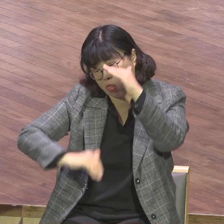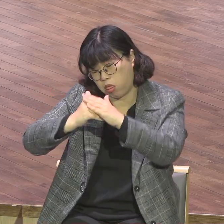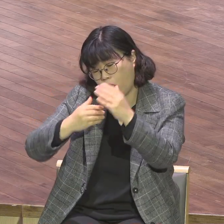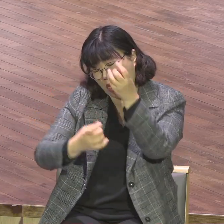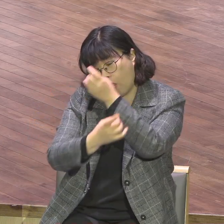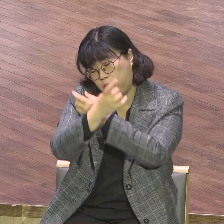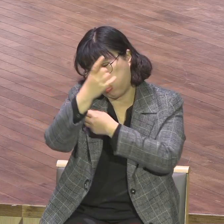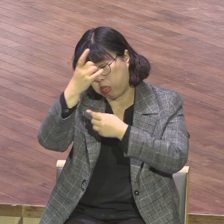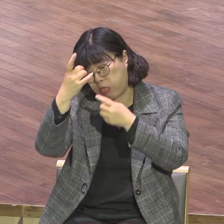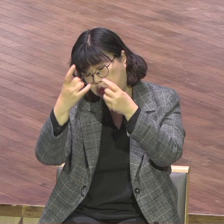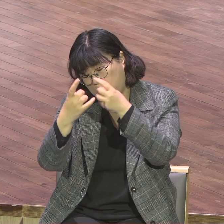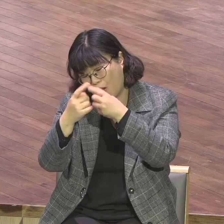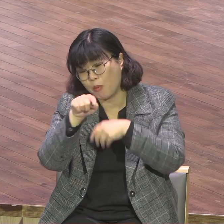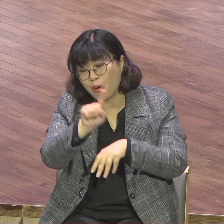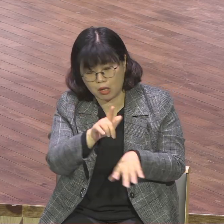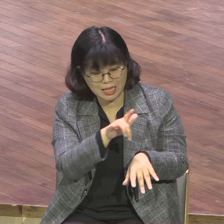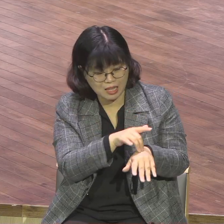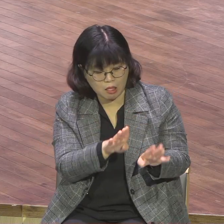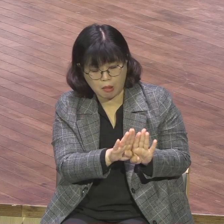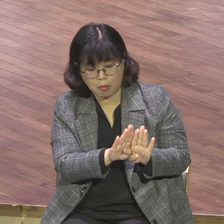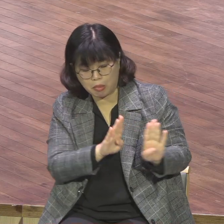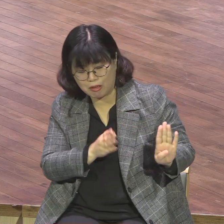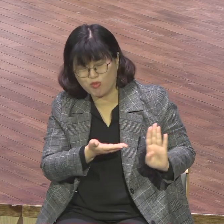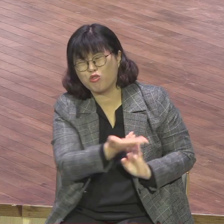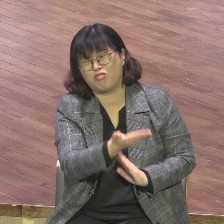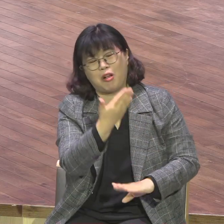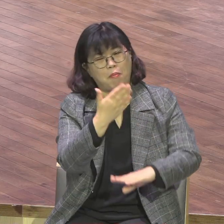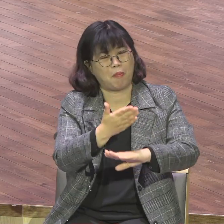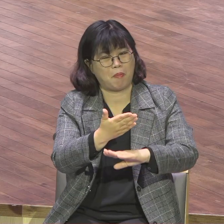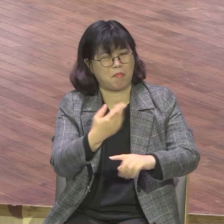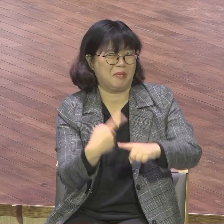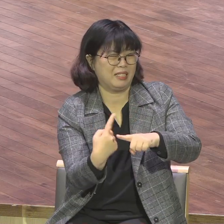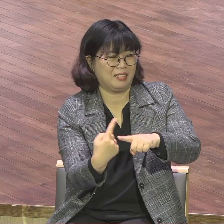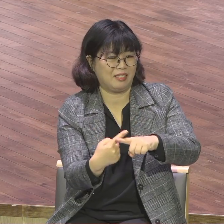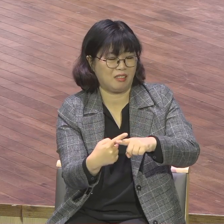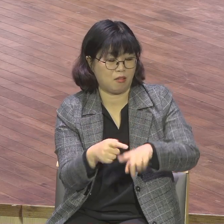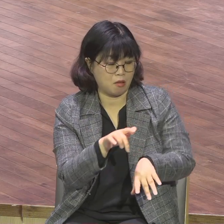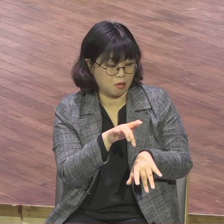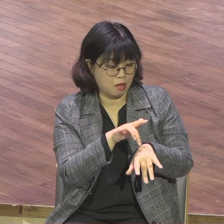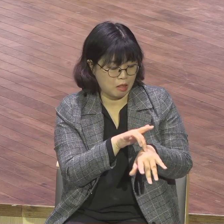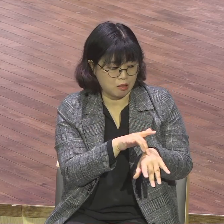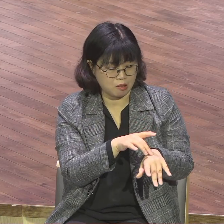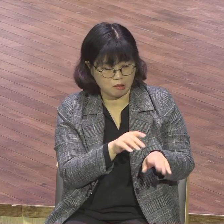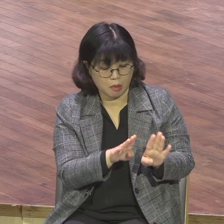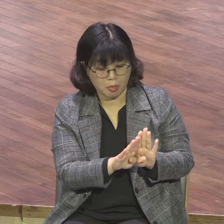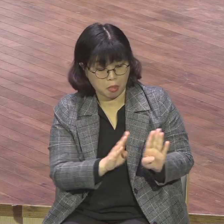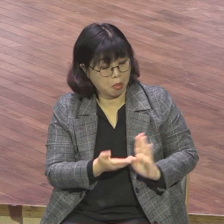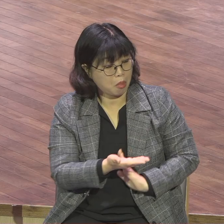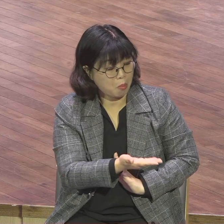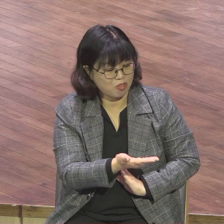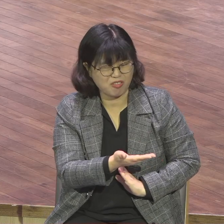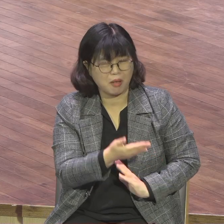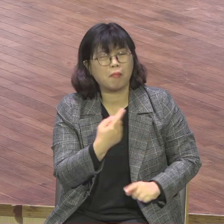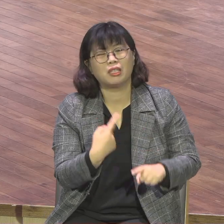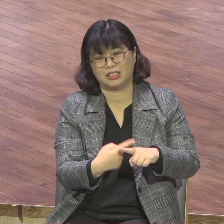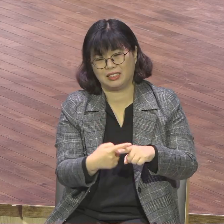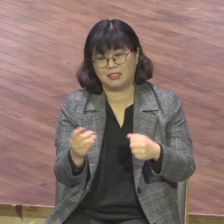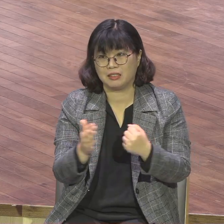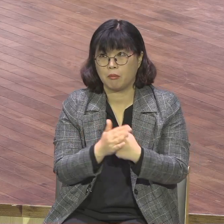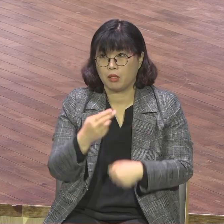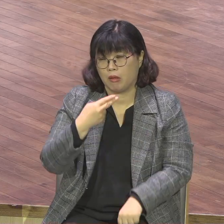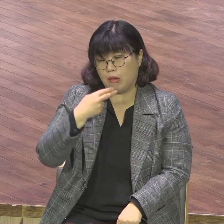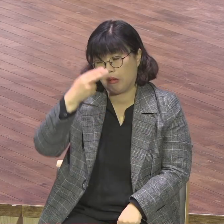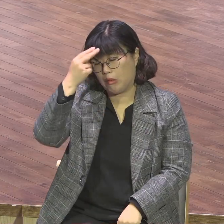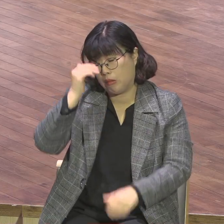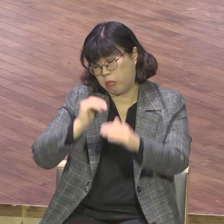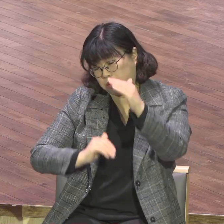술을 좋아하면 일반하게 뿌리란 말이요. 그러니까 틈을 주지 말라.